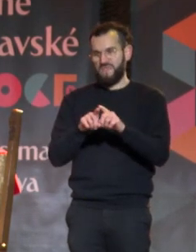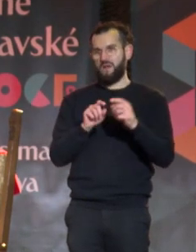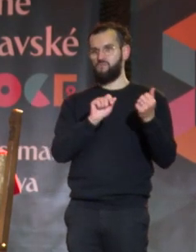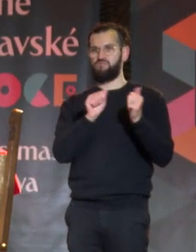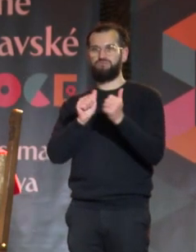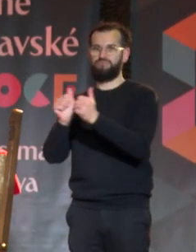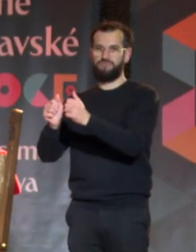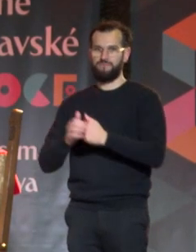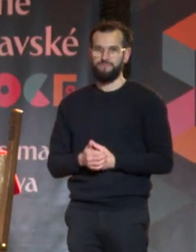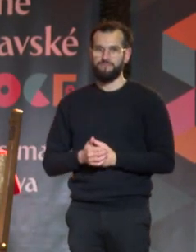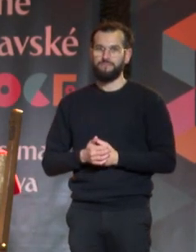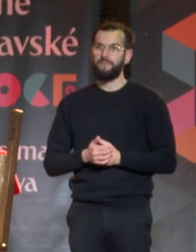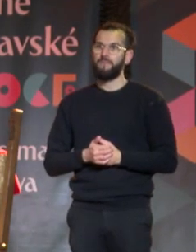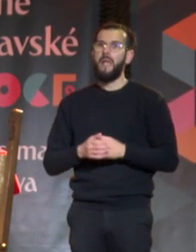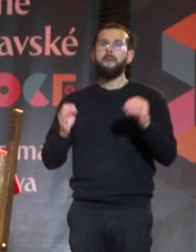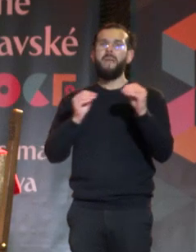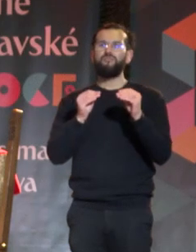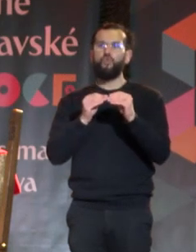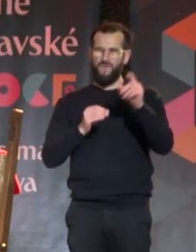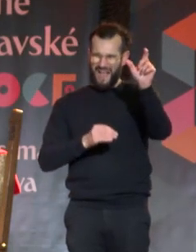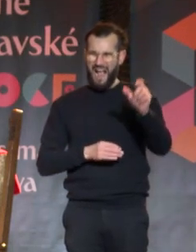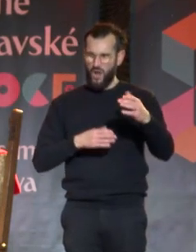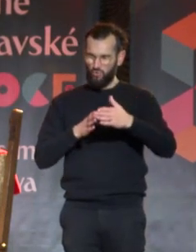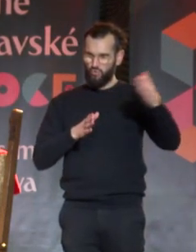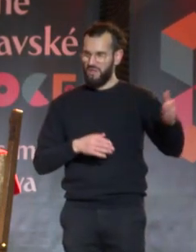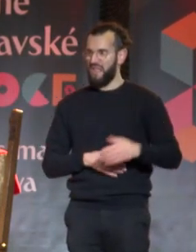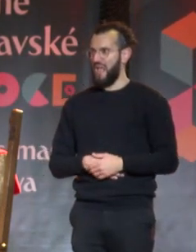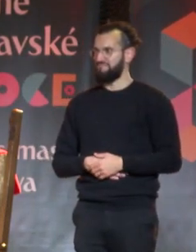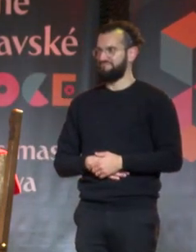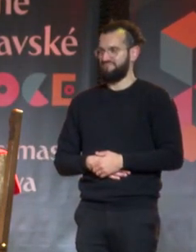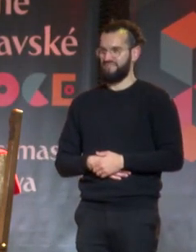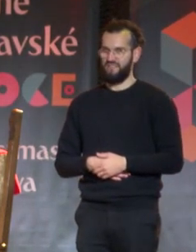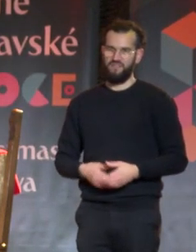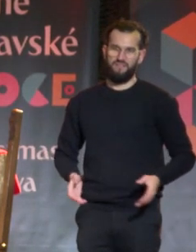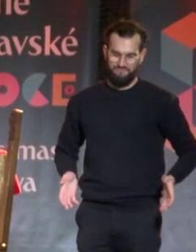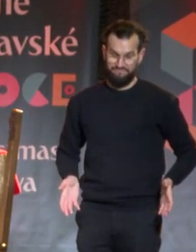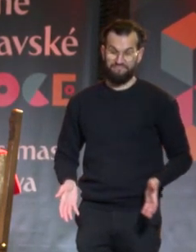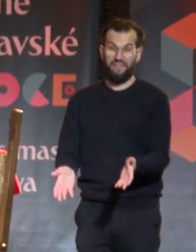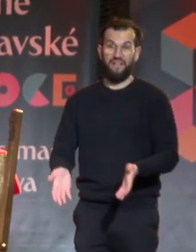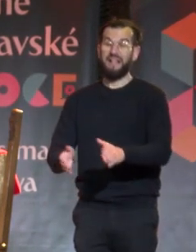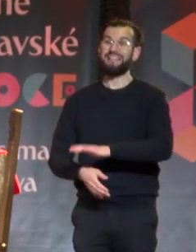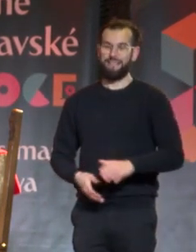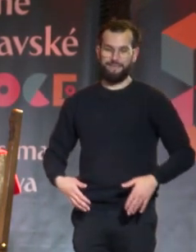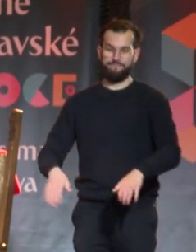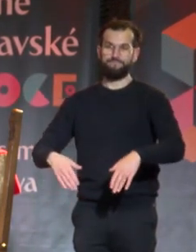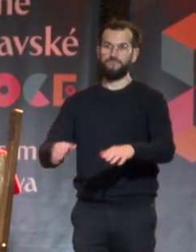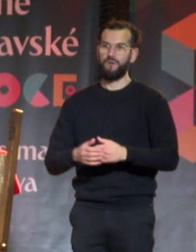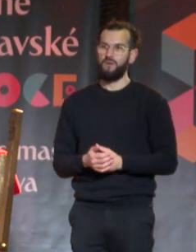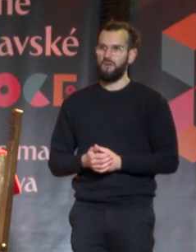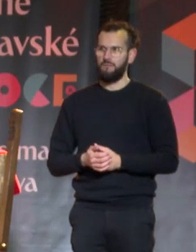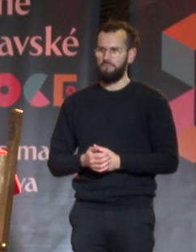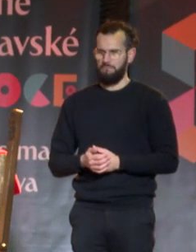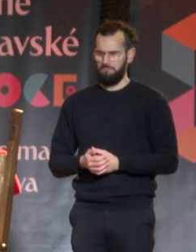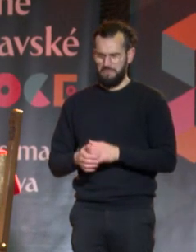Našťastie. Bečková si odfrkne a postrkuje deti pred sebou zo schodov. Deti, pretože